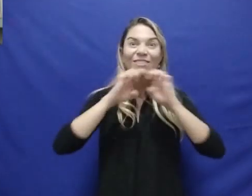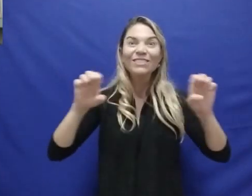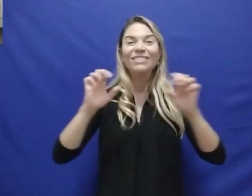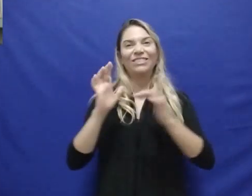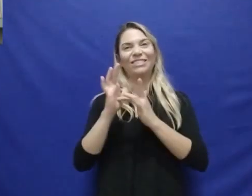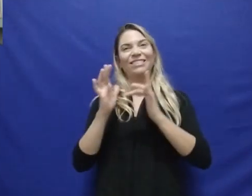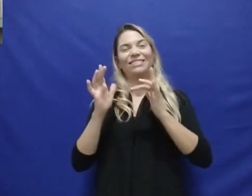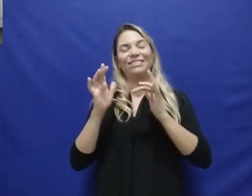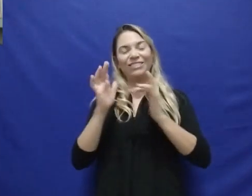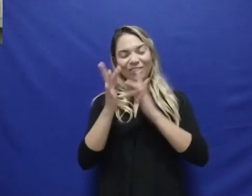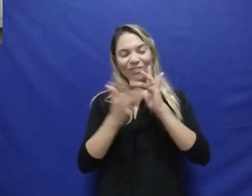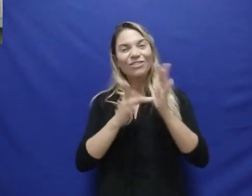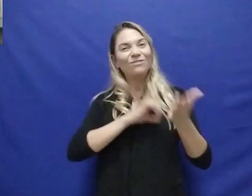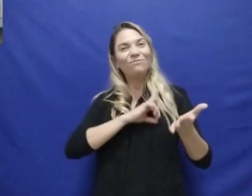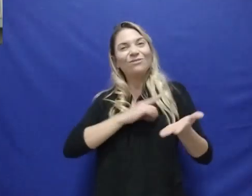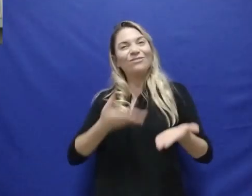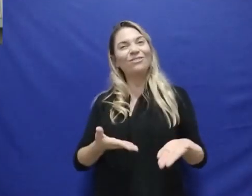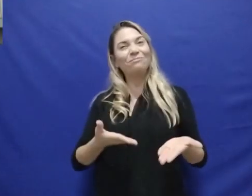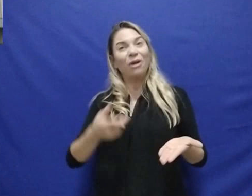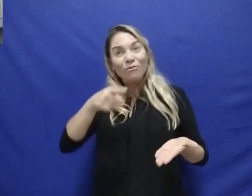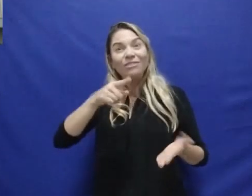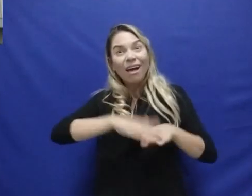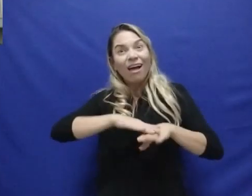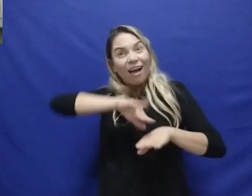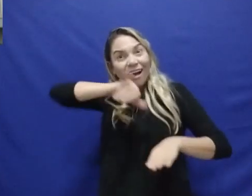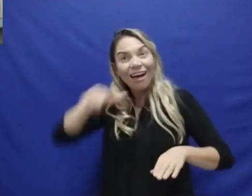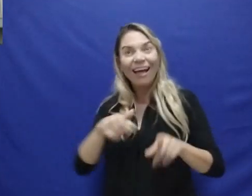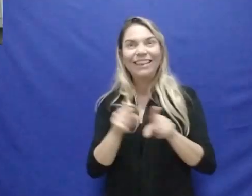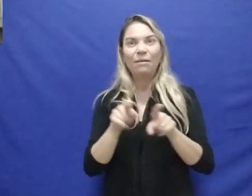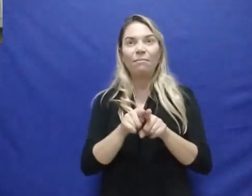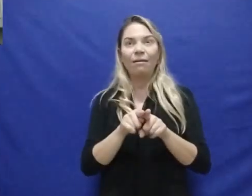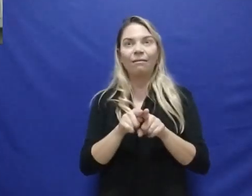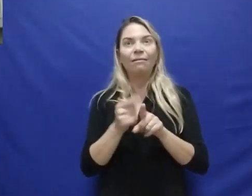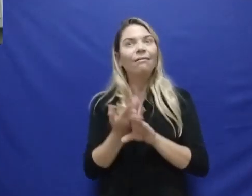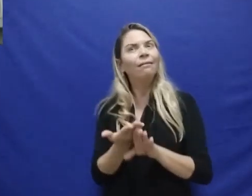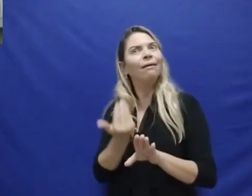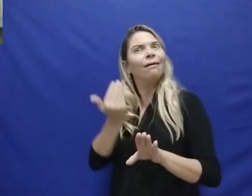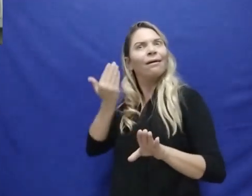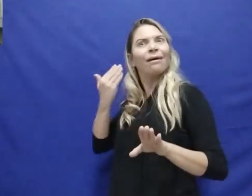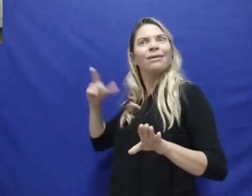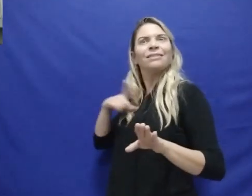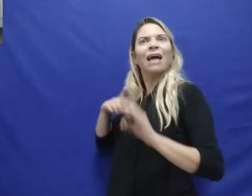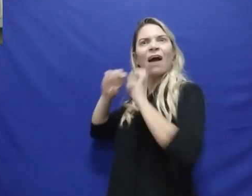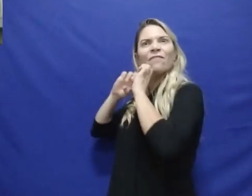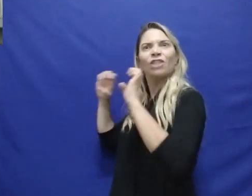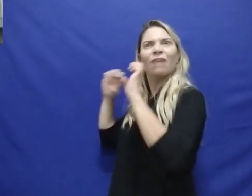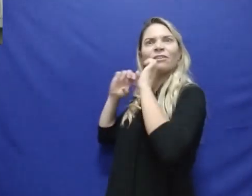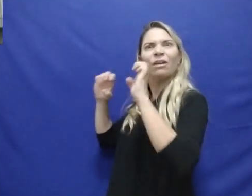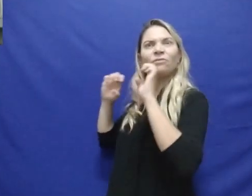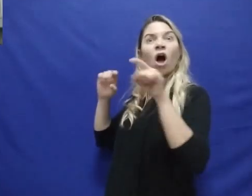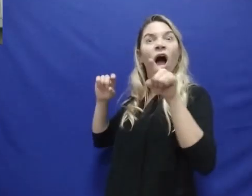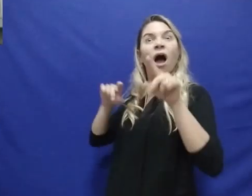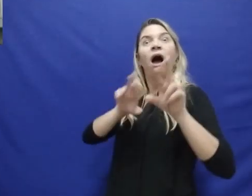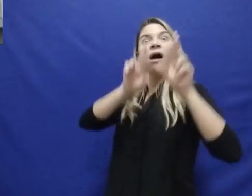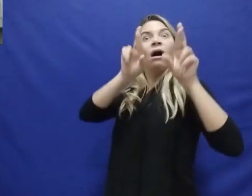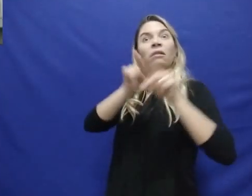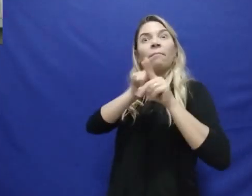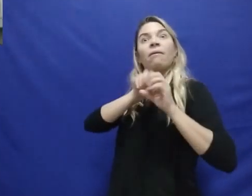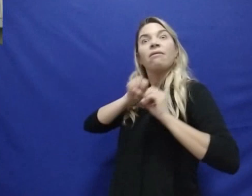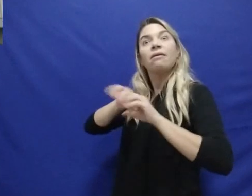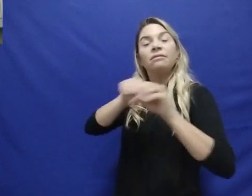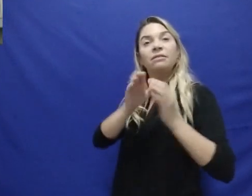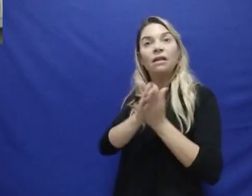Mineiro, em Araxá. Quantos gigantes da fé, como o pastor José Alves da Silva Bittencourt, passaram por